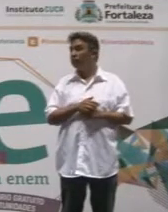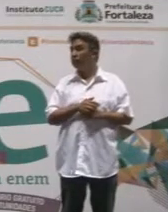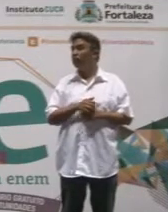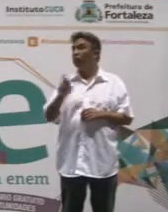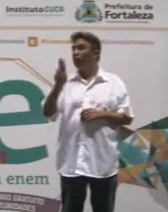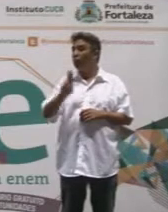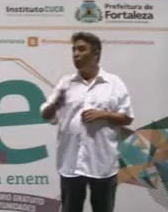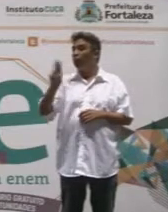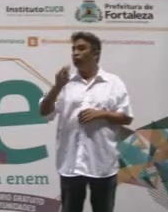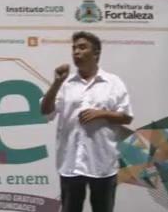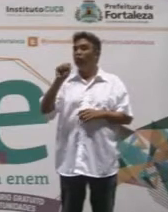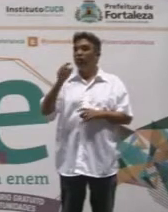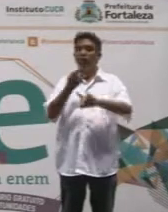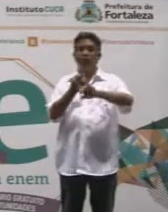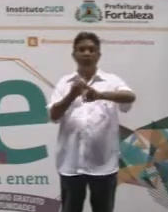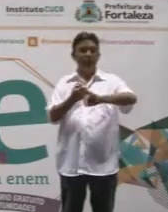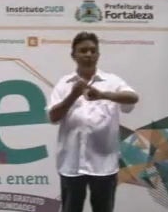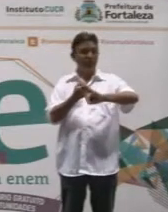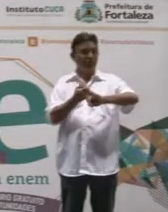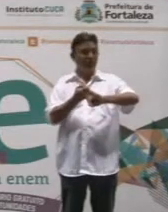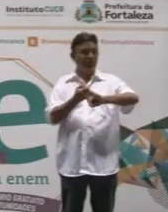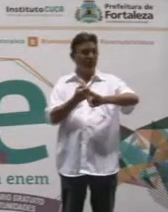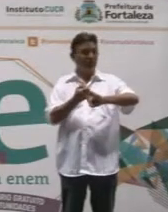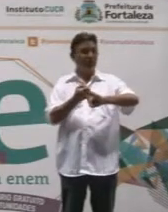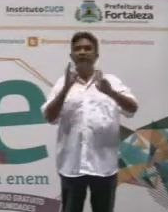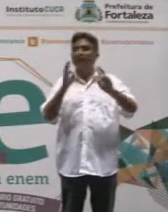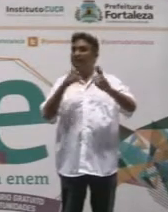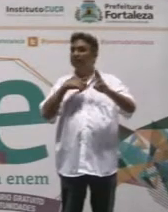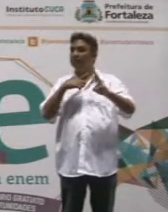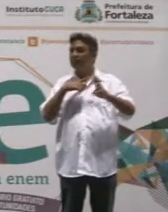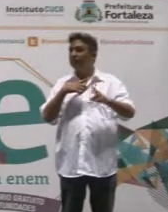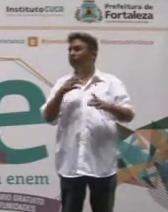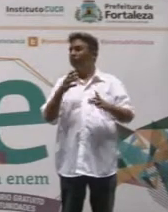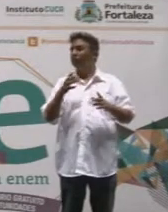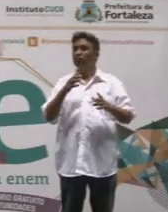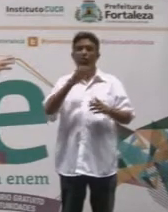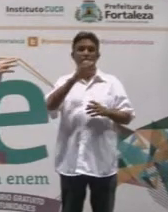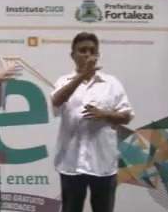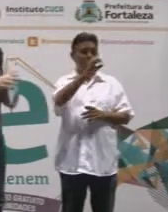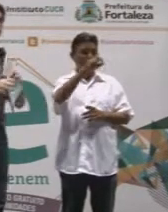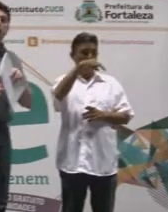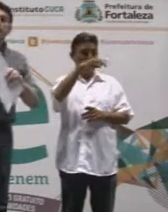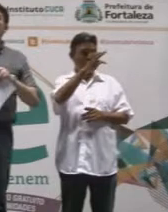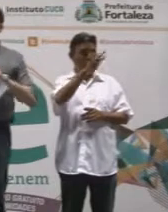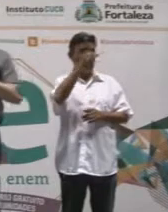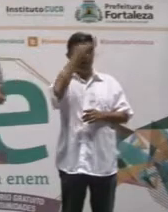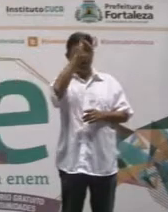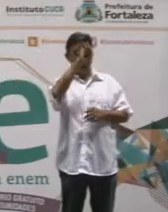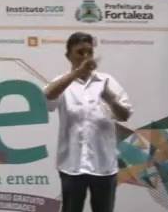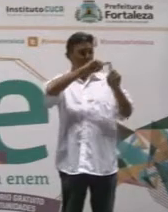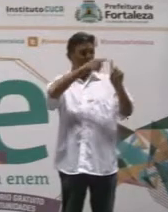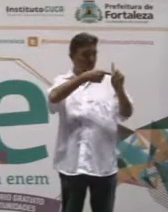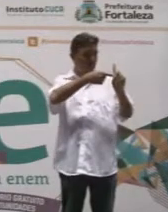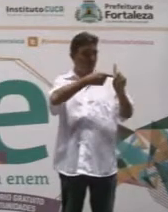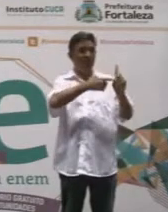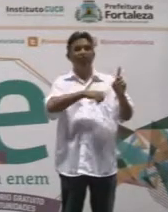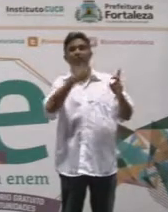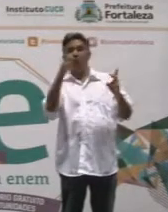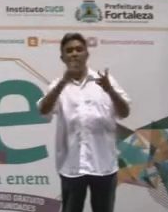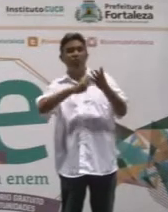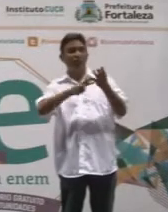de preservativo. O preservativo ele sempre vai entrar como um método contraceptivo e ao mesmo tempo como um